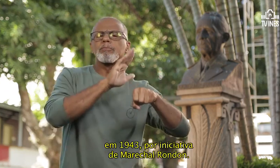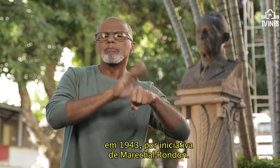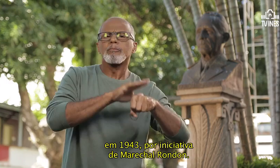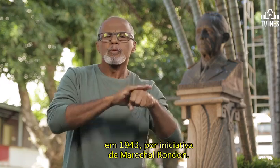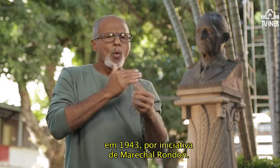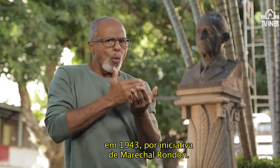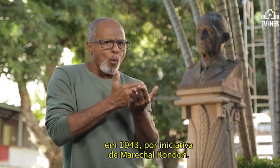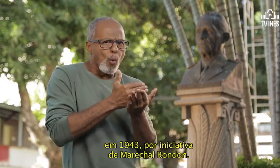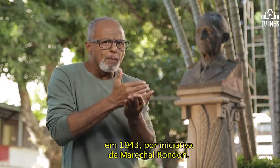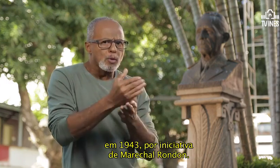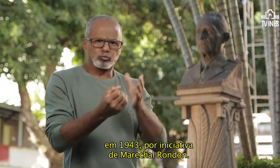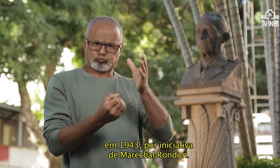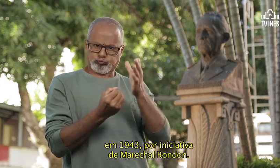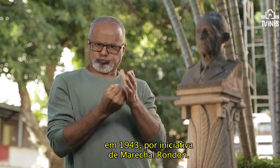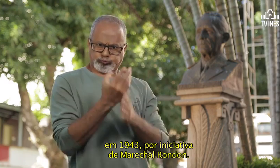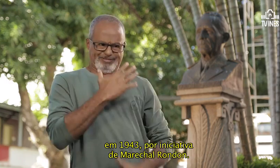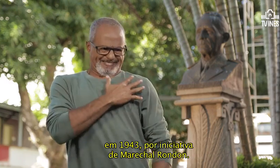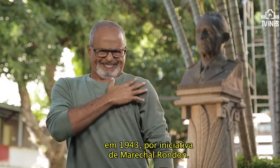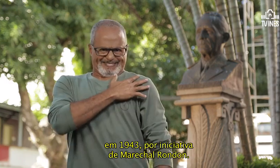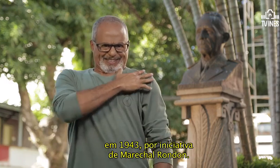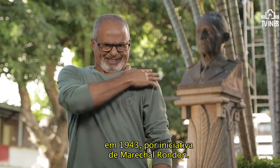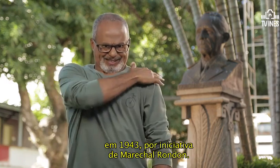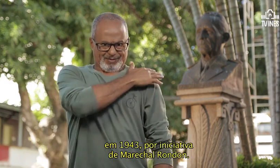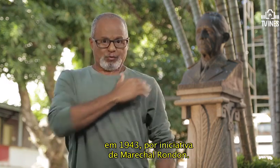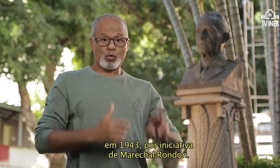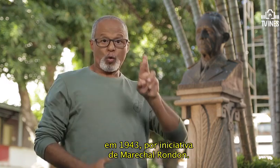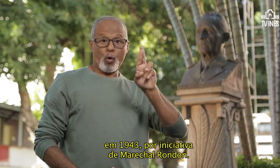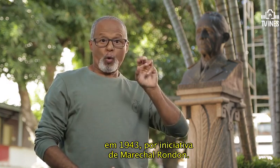1943, por iniciativa de Marechal Rondon.